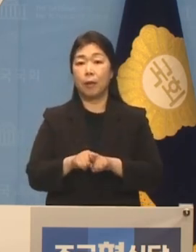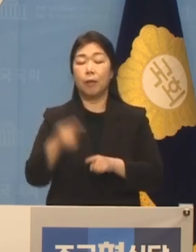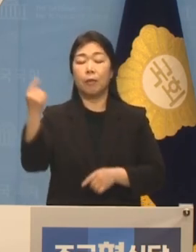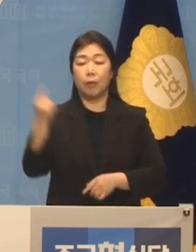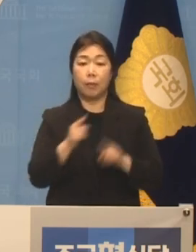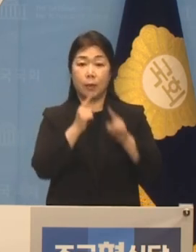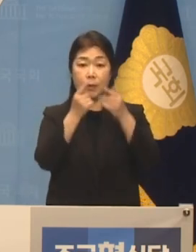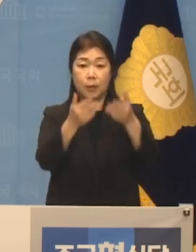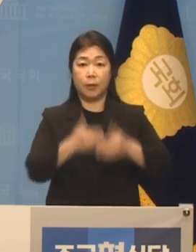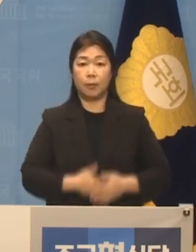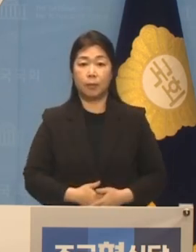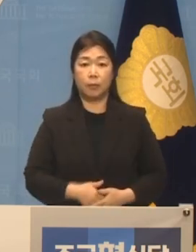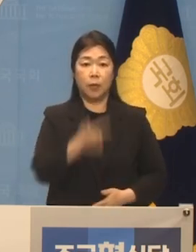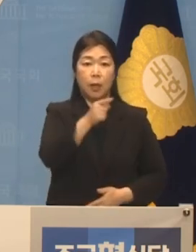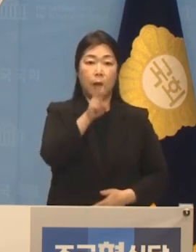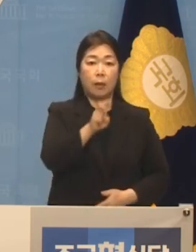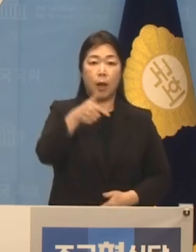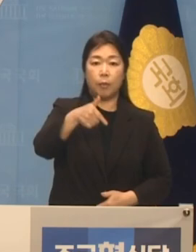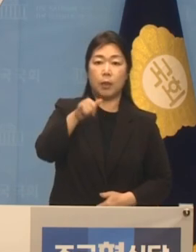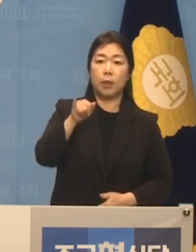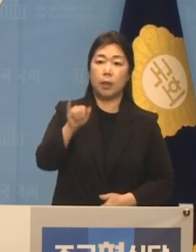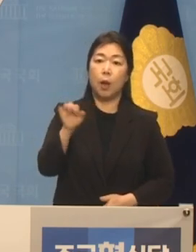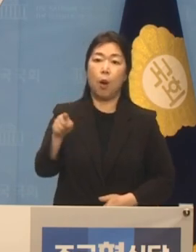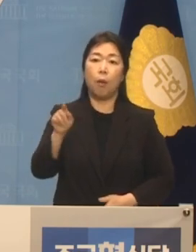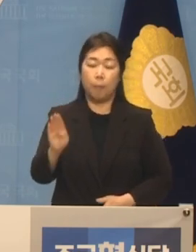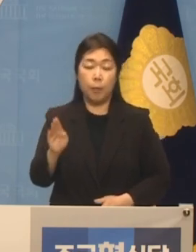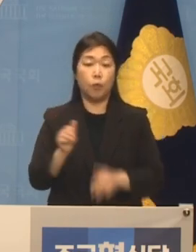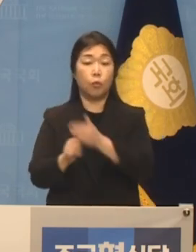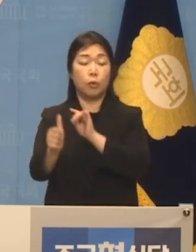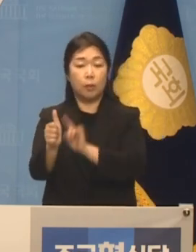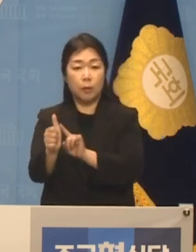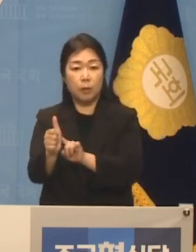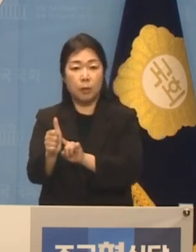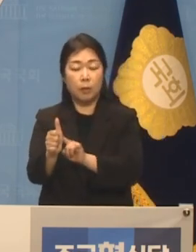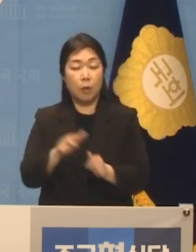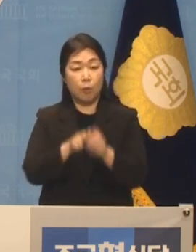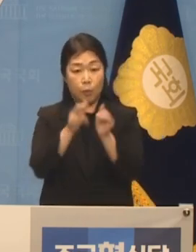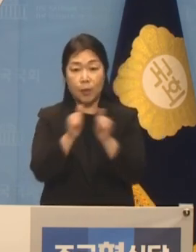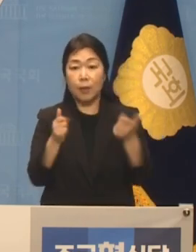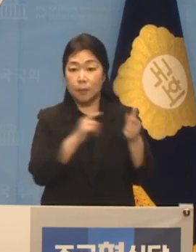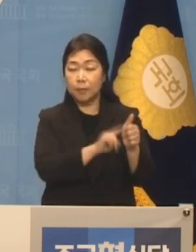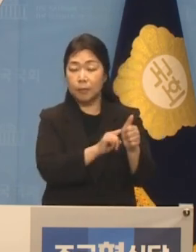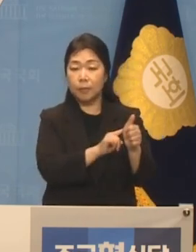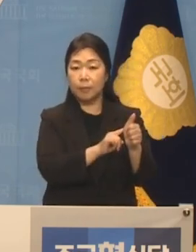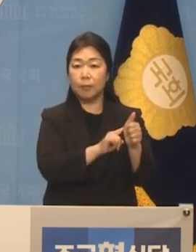되었습니다. 남기엽 대표님은 예비 후보님은